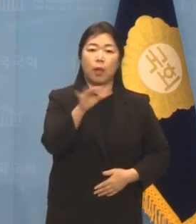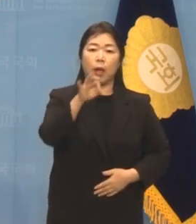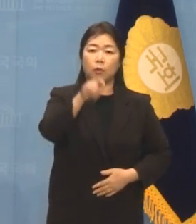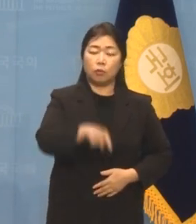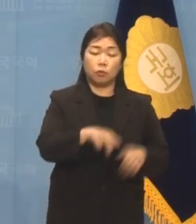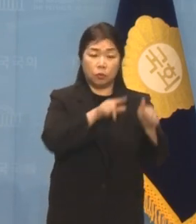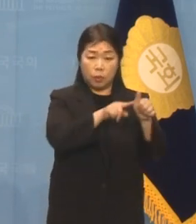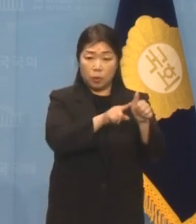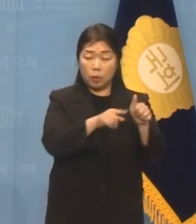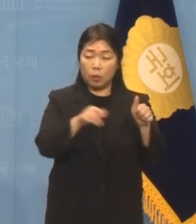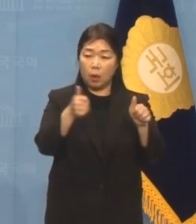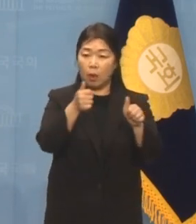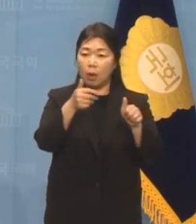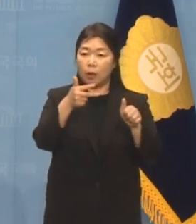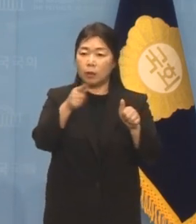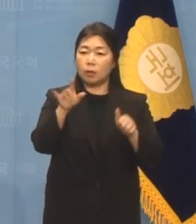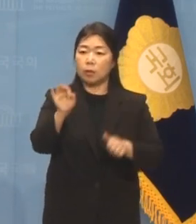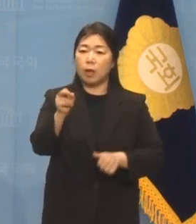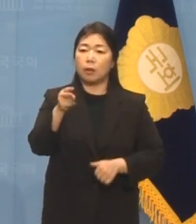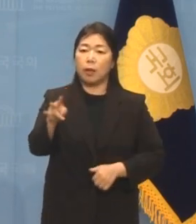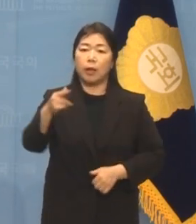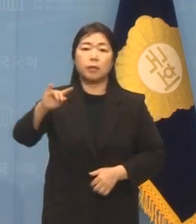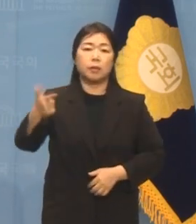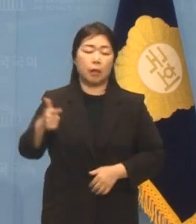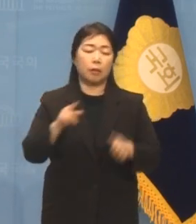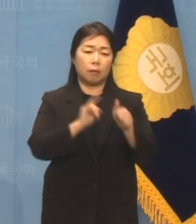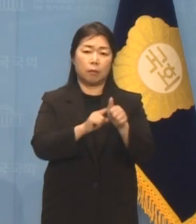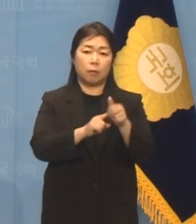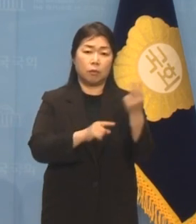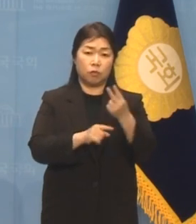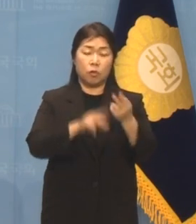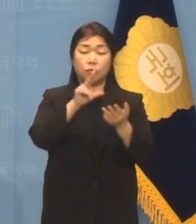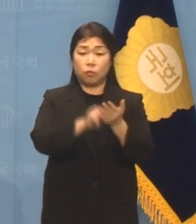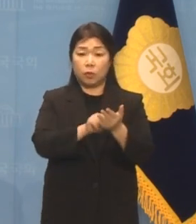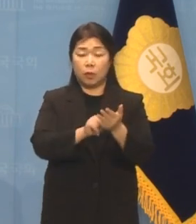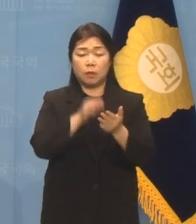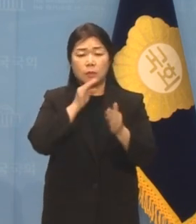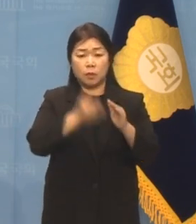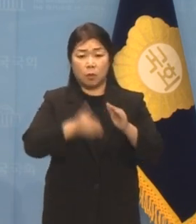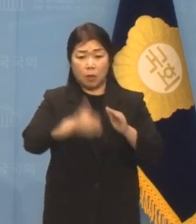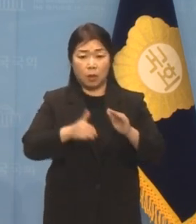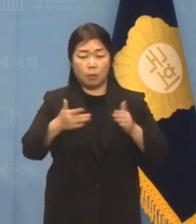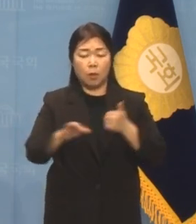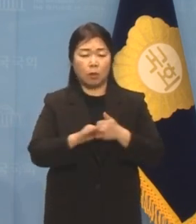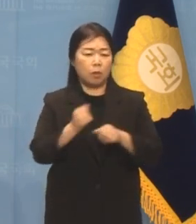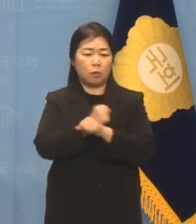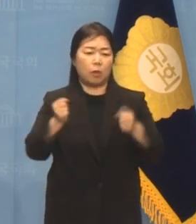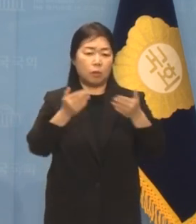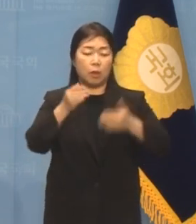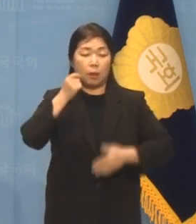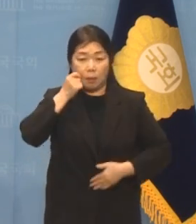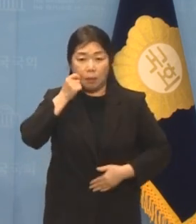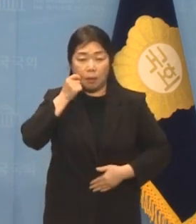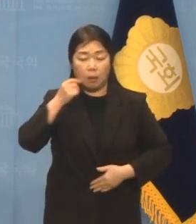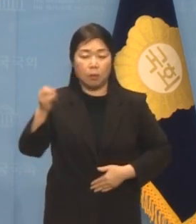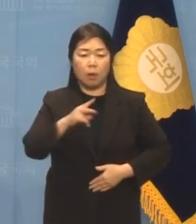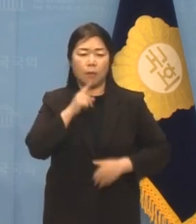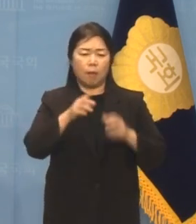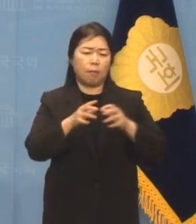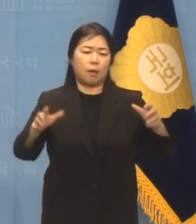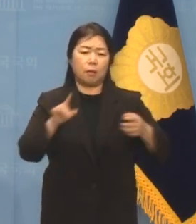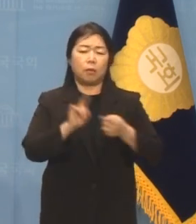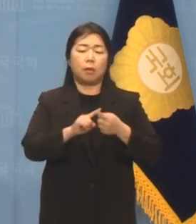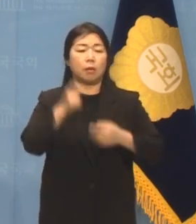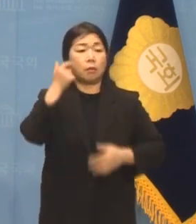논란은 정상적인 공당이라면 절대 용납할 수 없는 논란이고 그런 논란에 대해 질문하는 것 또한